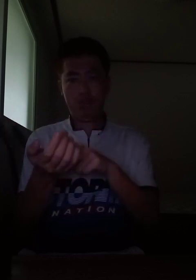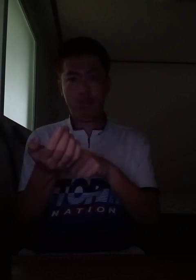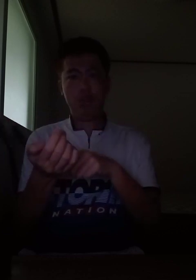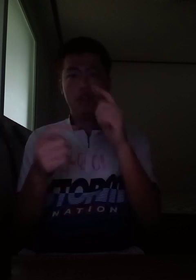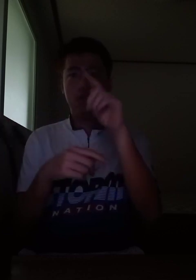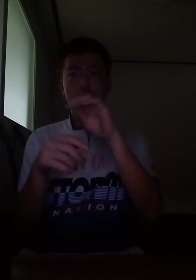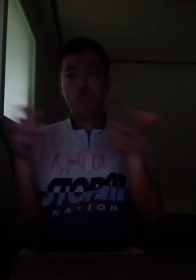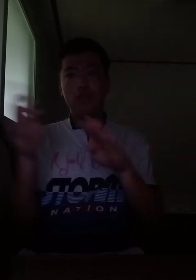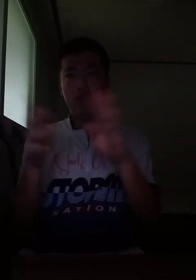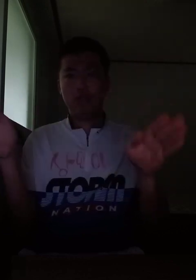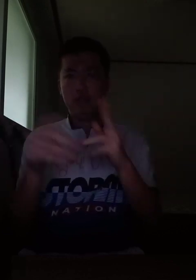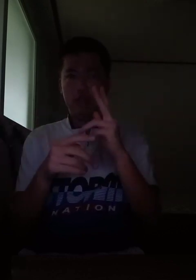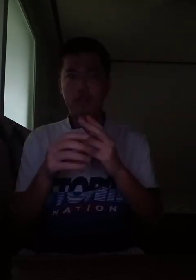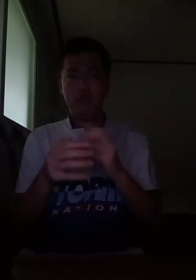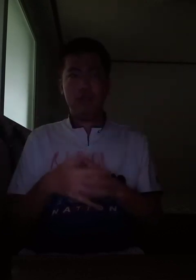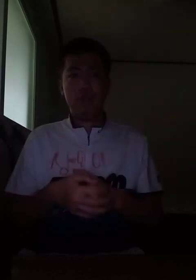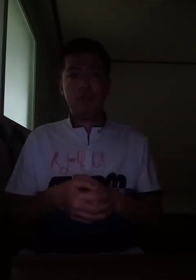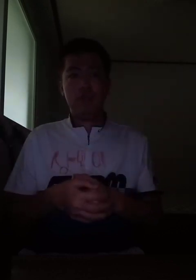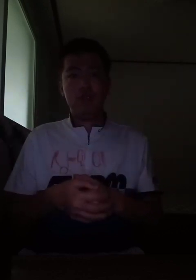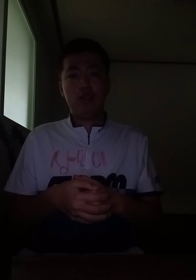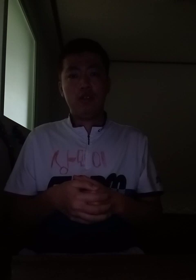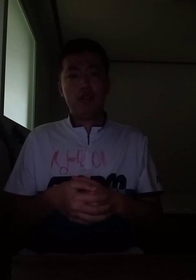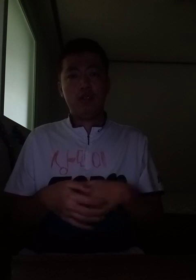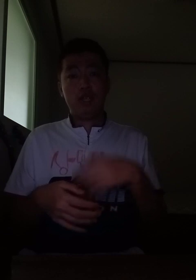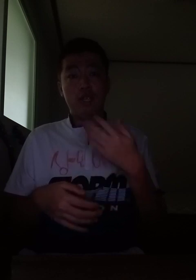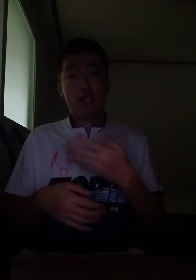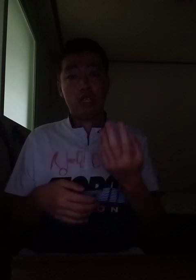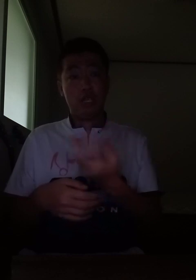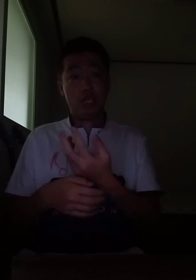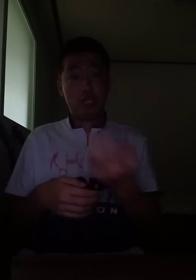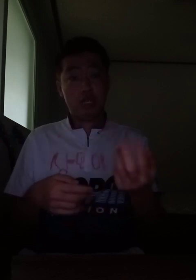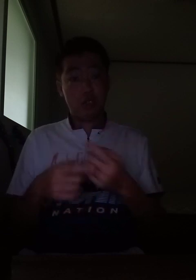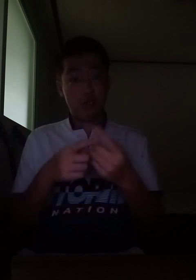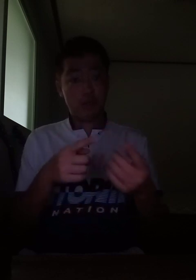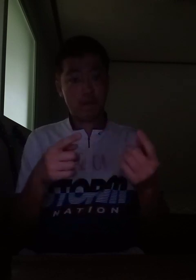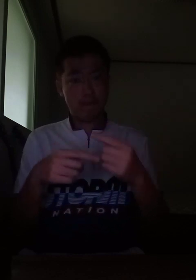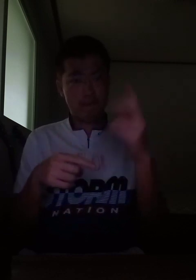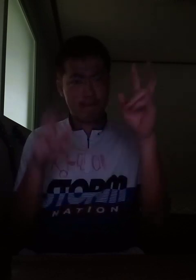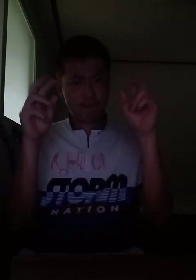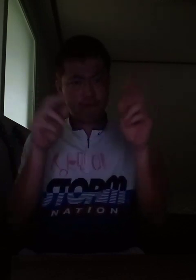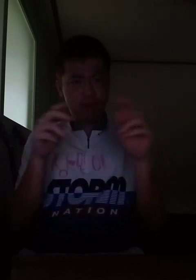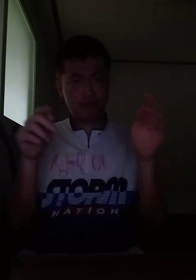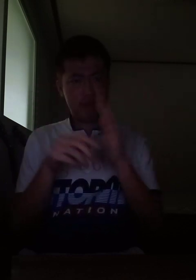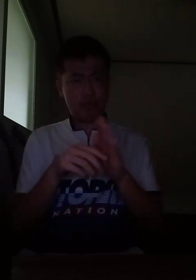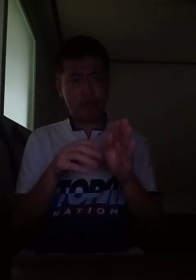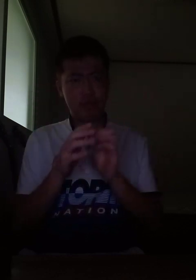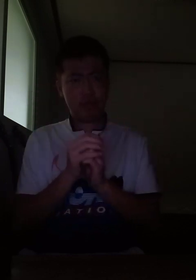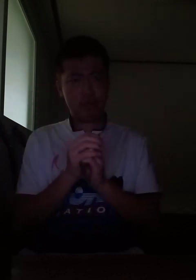상황에 무용지물이었습니다. 내가 혼자 들어가는데 불을 끄는데 내가 뭘 어떻게 해야